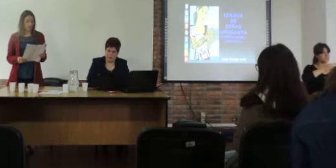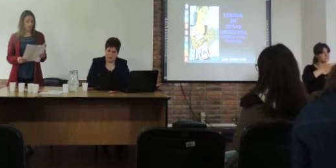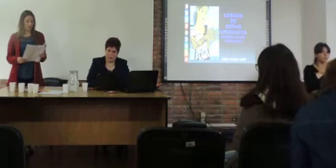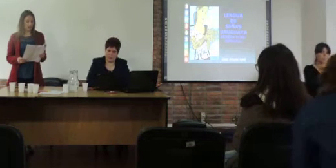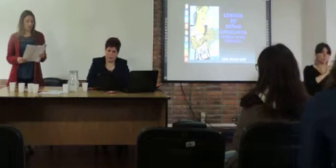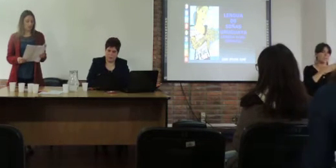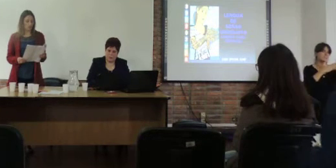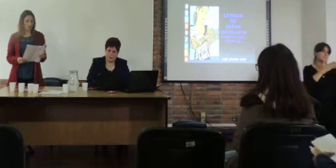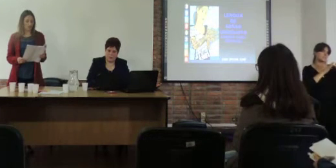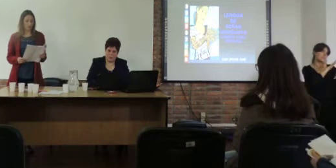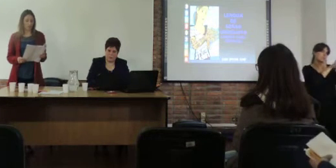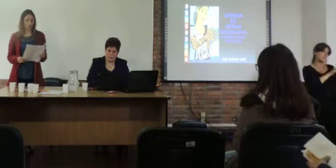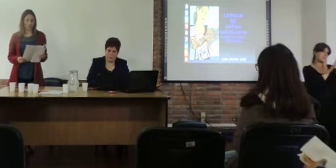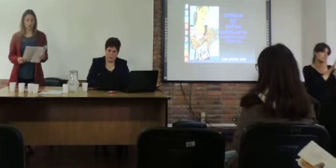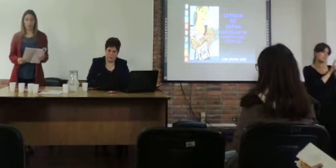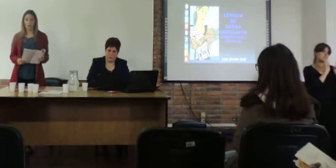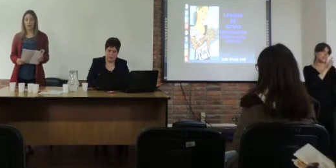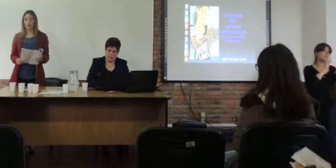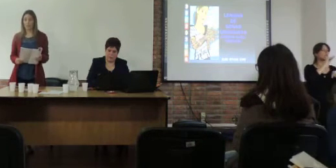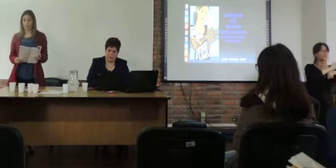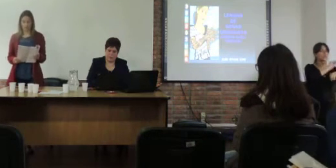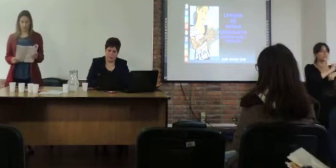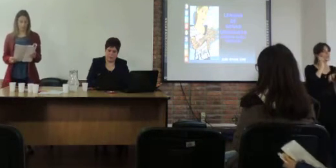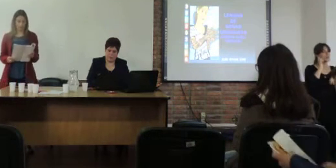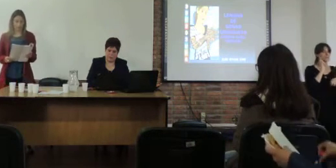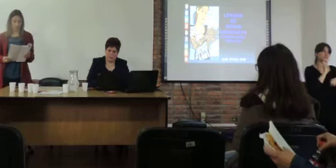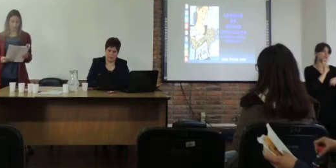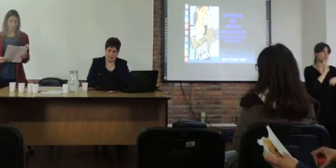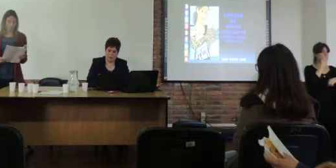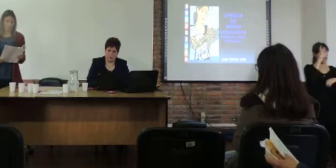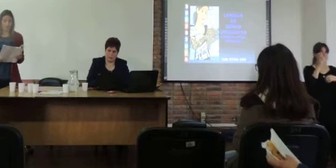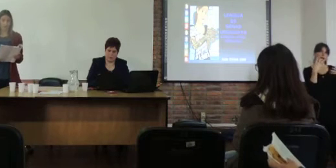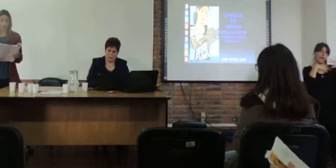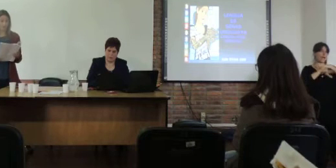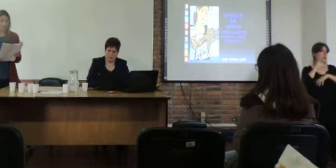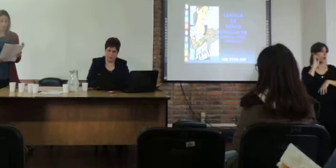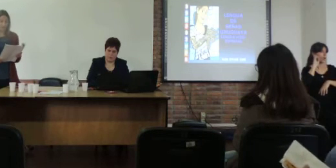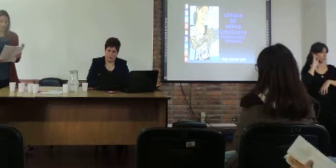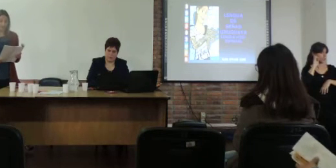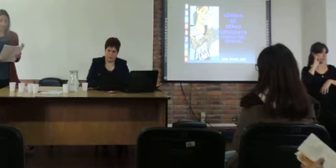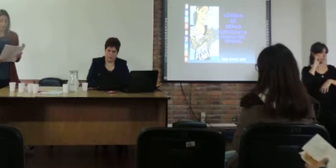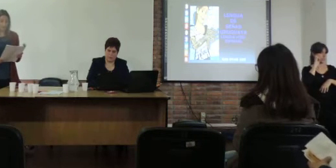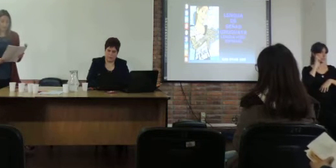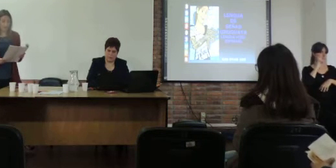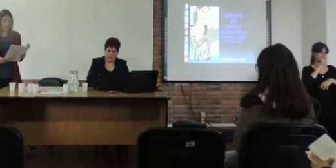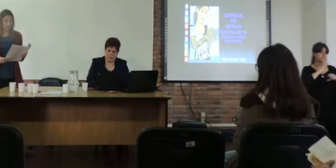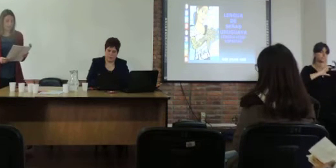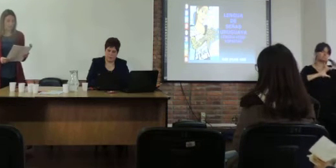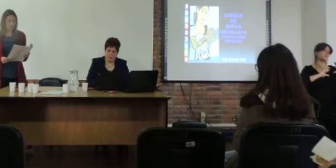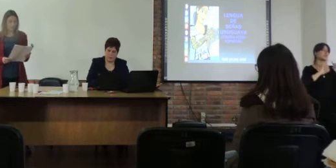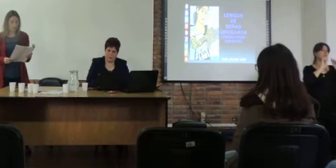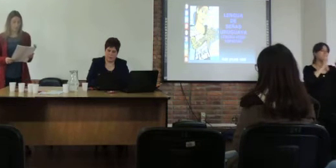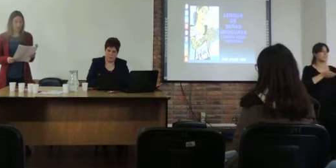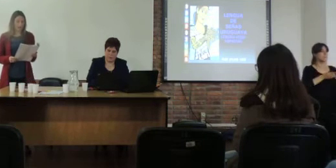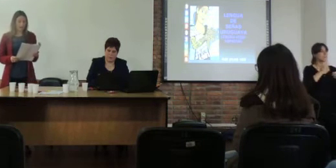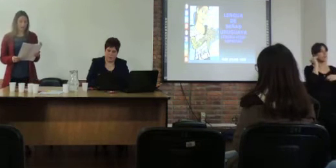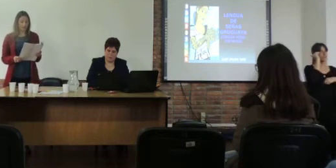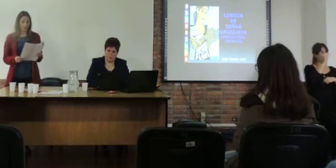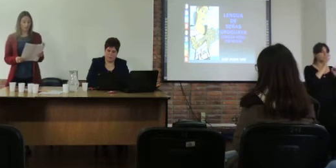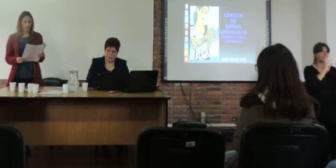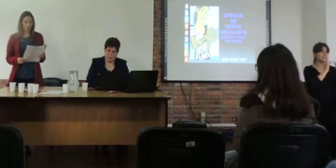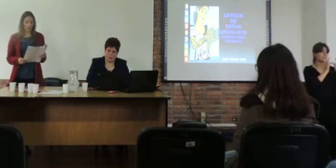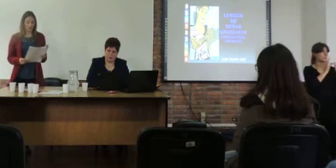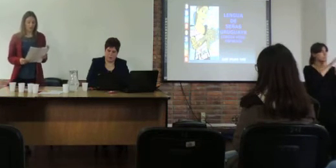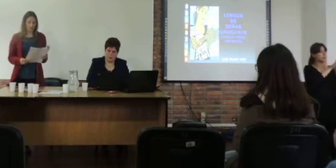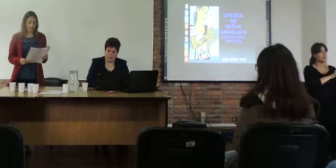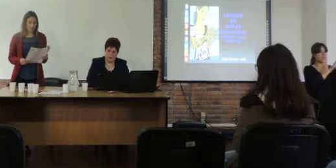acercar la lengua de señas uruguaya y la cultura sorda a las personas oyentes. Es docente e intérprete en LSU, en